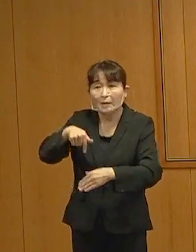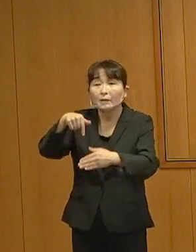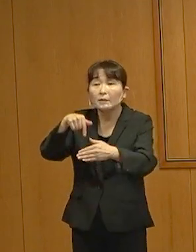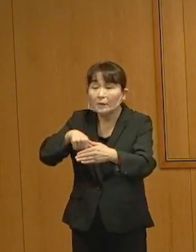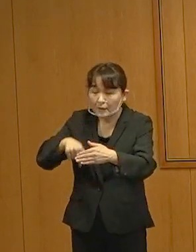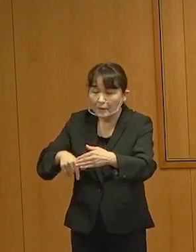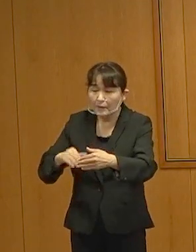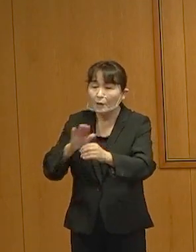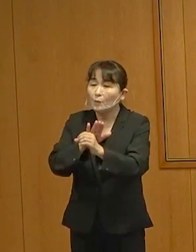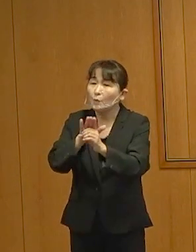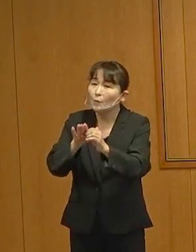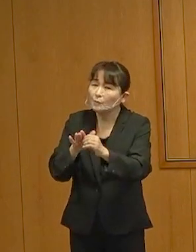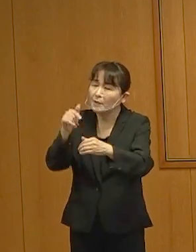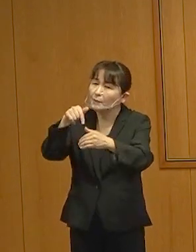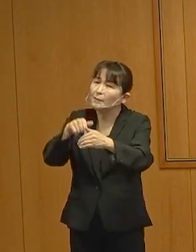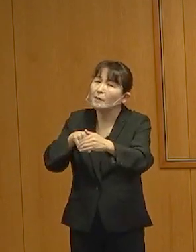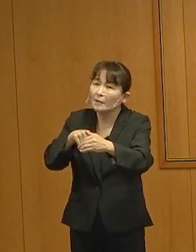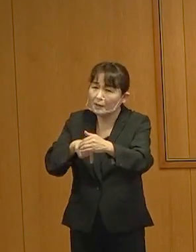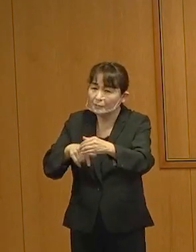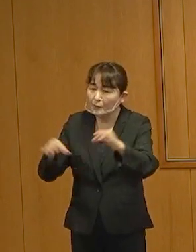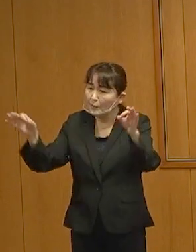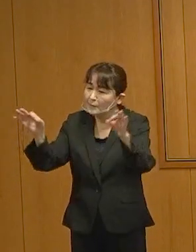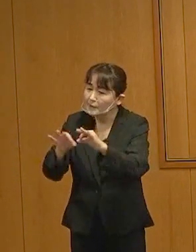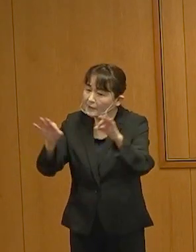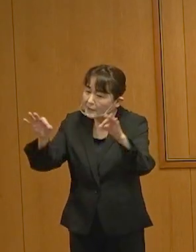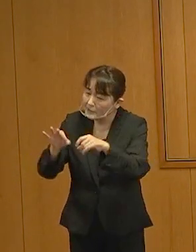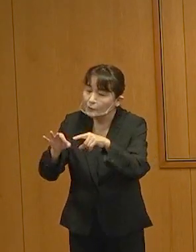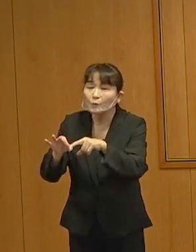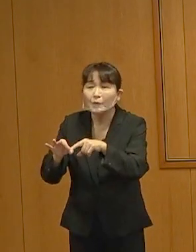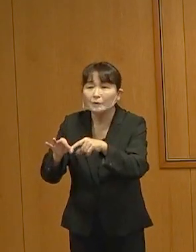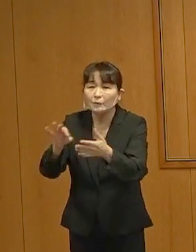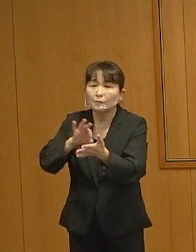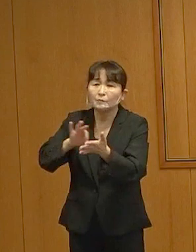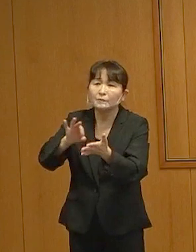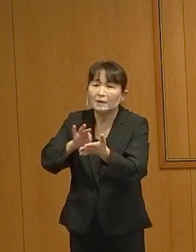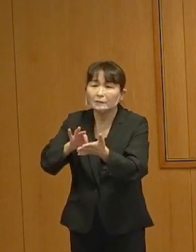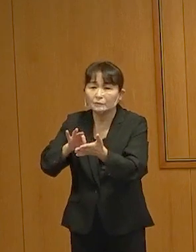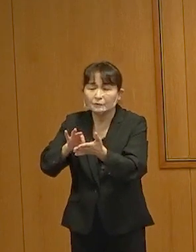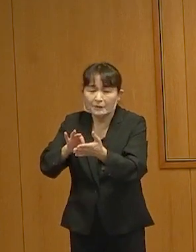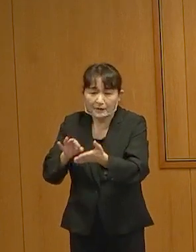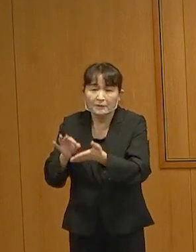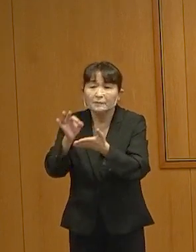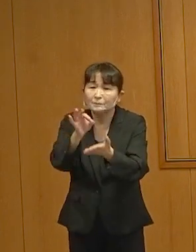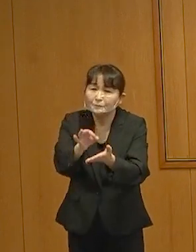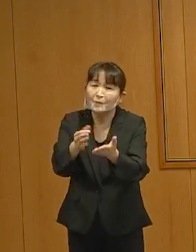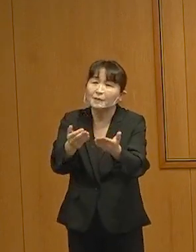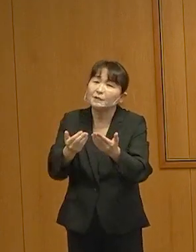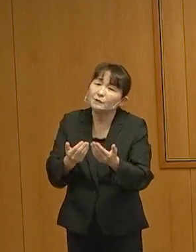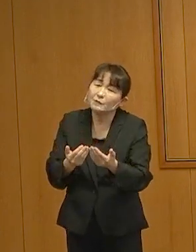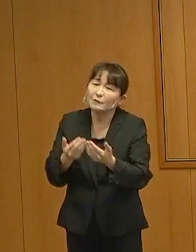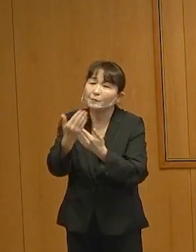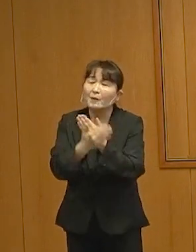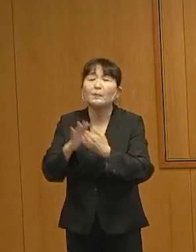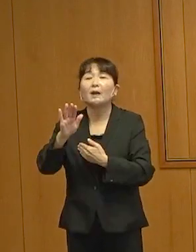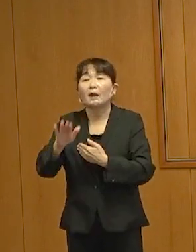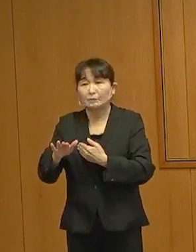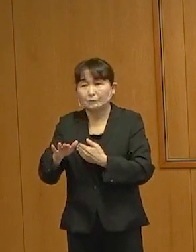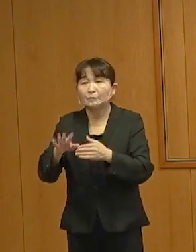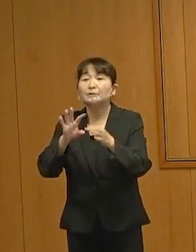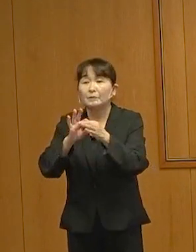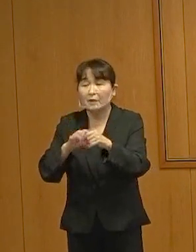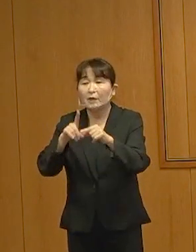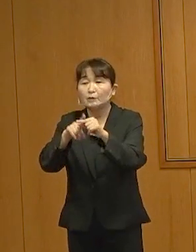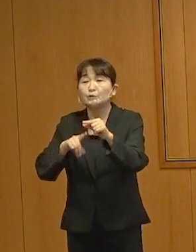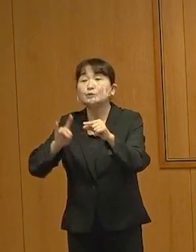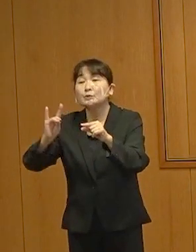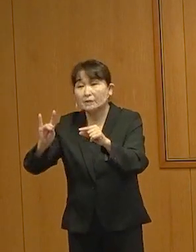の中での基金の活用というのも出てきておりますので、まあ、そのことを考えると、中期財政計